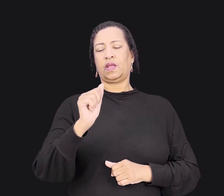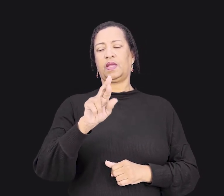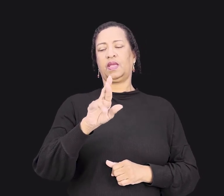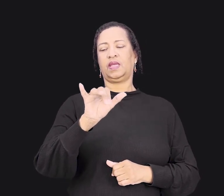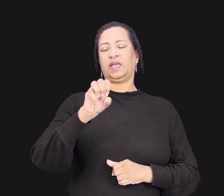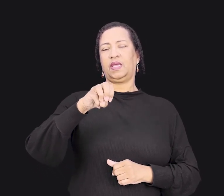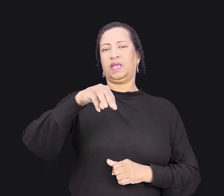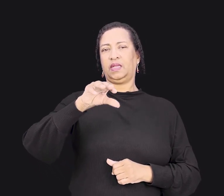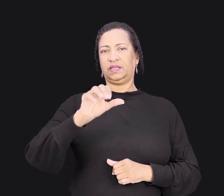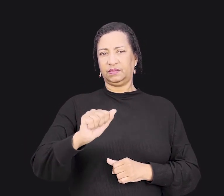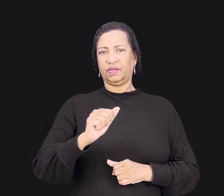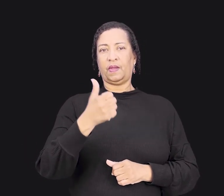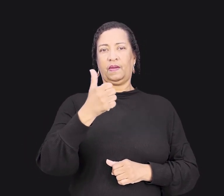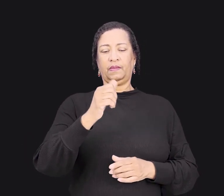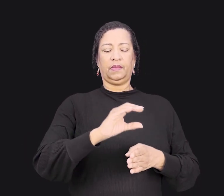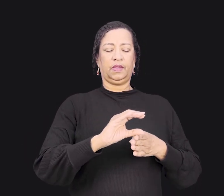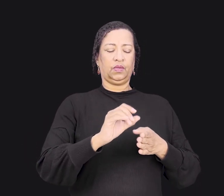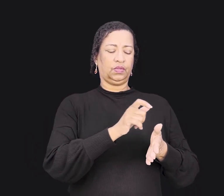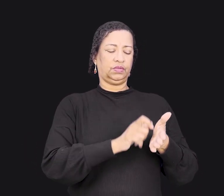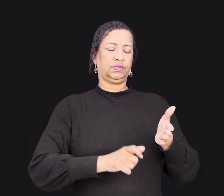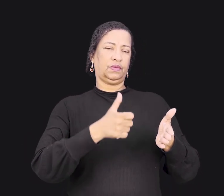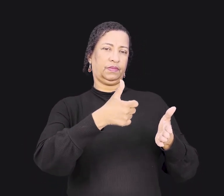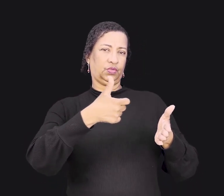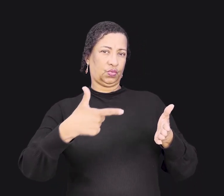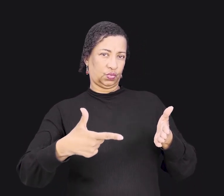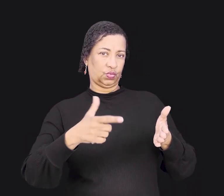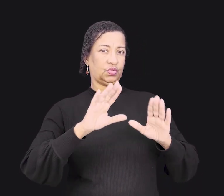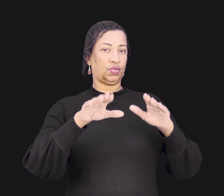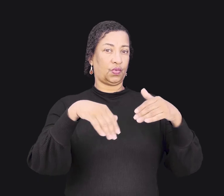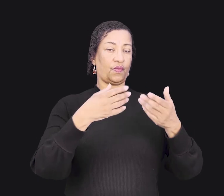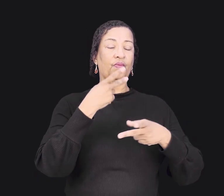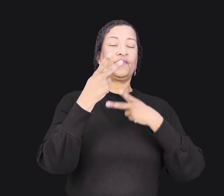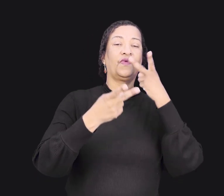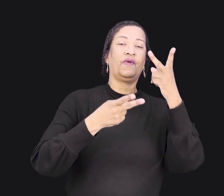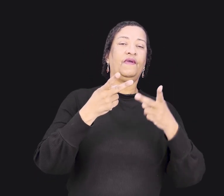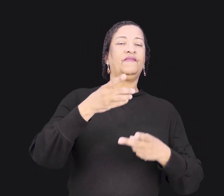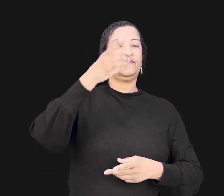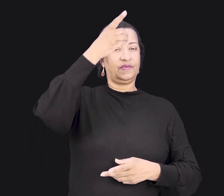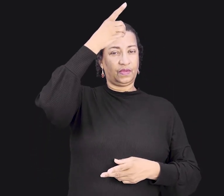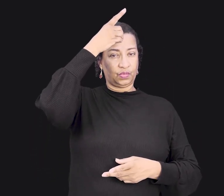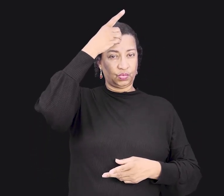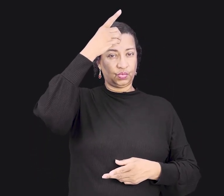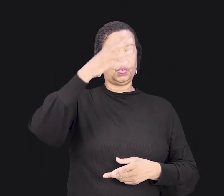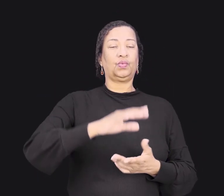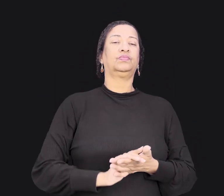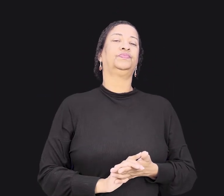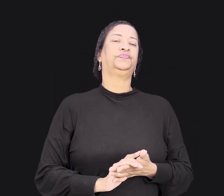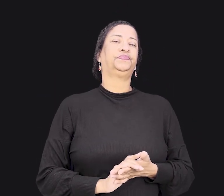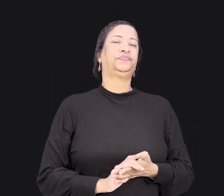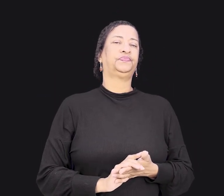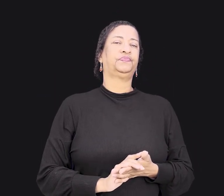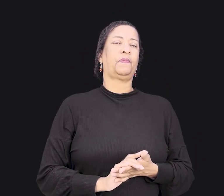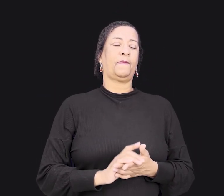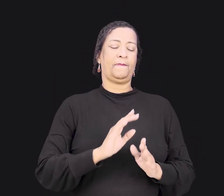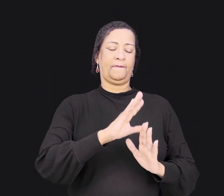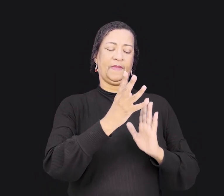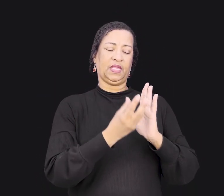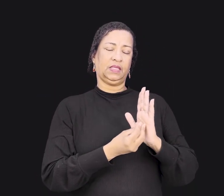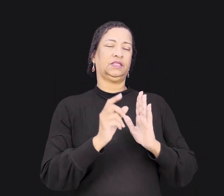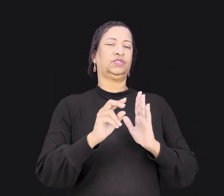12, quando Paulo fala sobre os dons do Espírito Santo para a igreja, ele usa a palavra grega carismata. Paulo se referiu à pessoa em